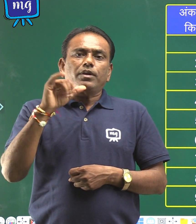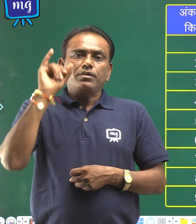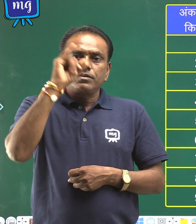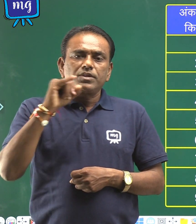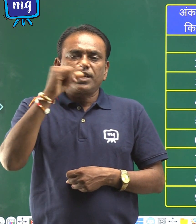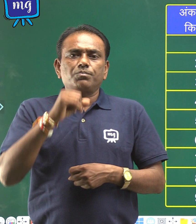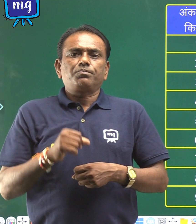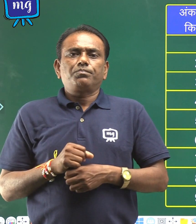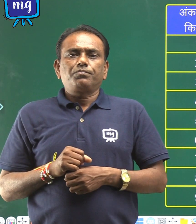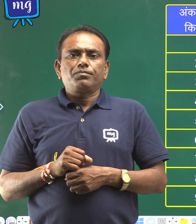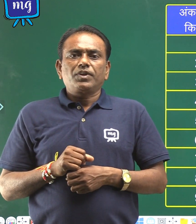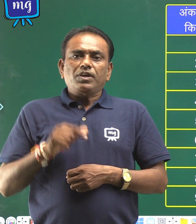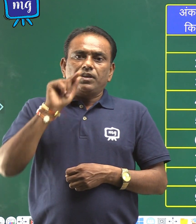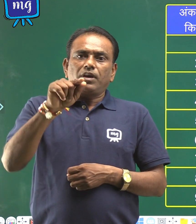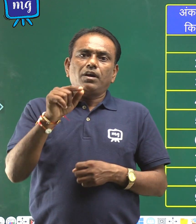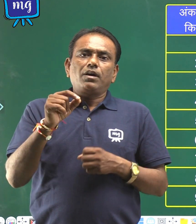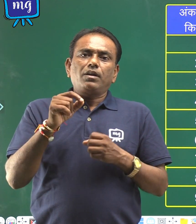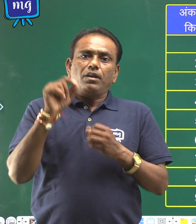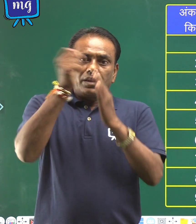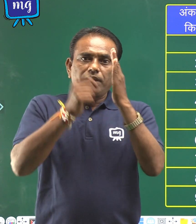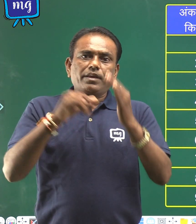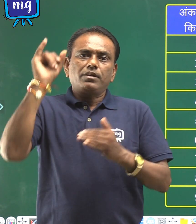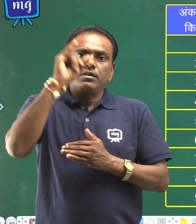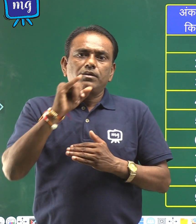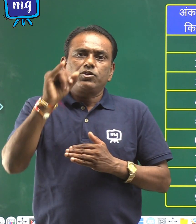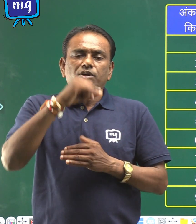6, यहाँ लिखेंगे 6।